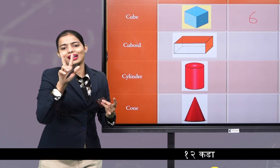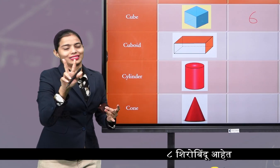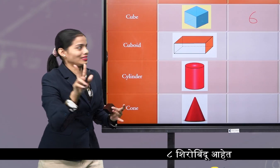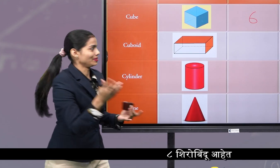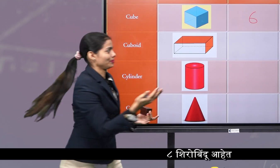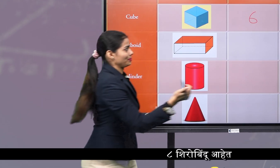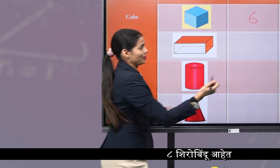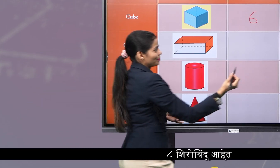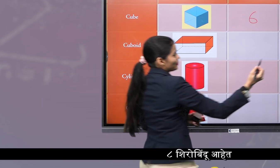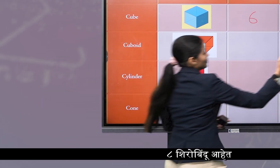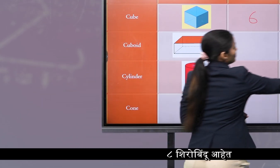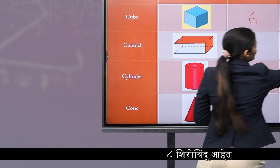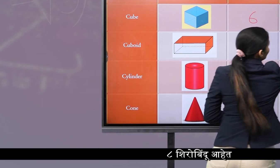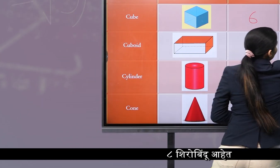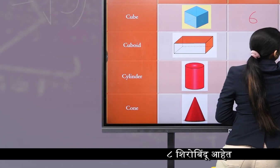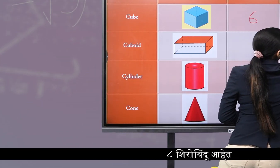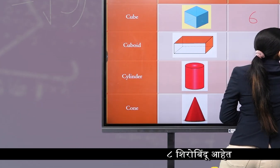8 शिरोबिंदू आहेत.